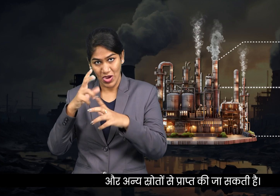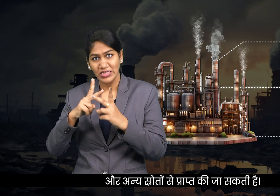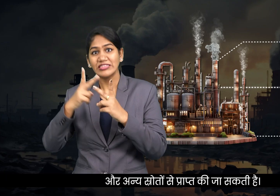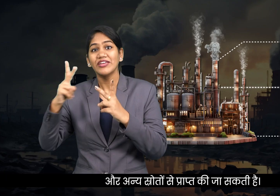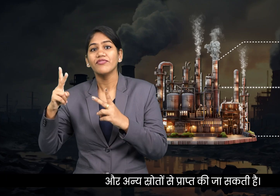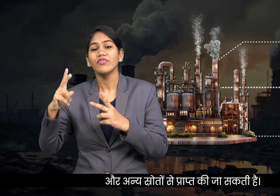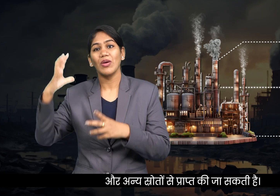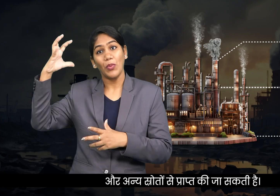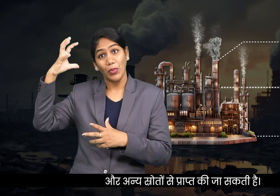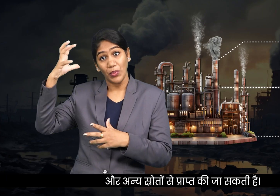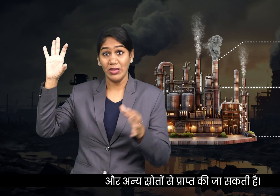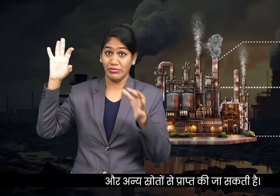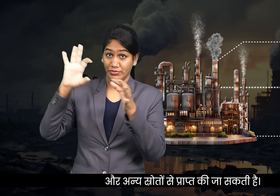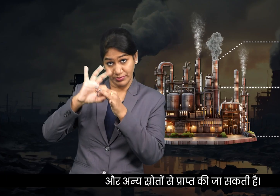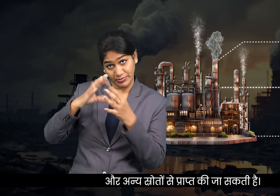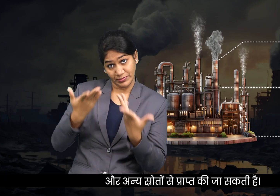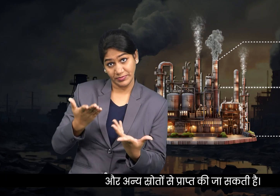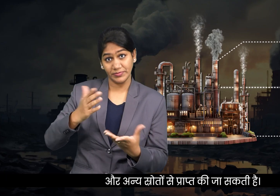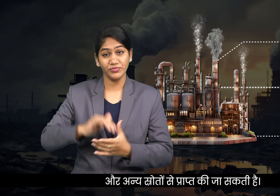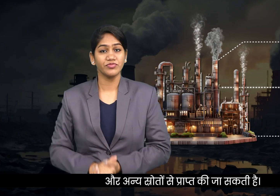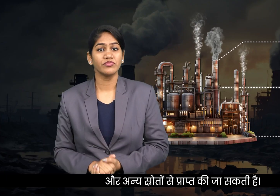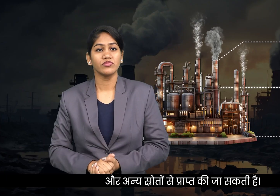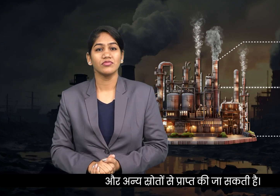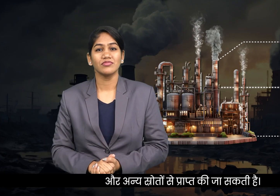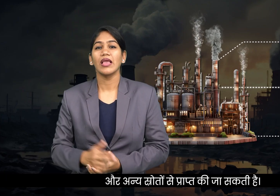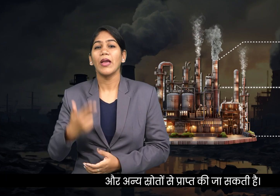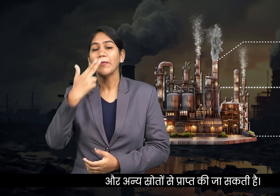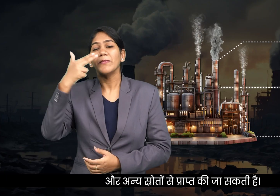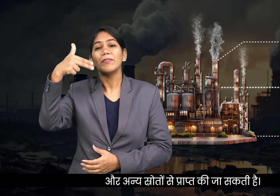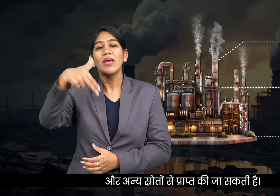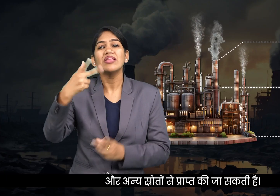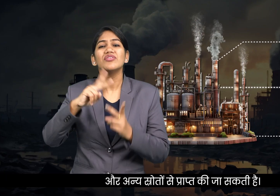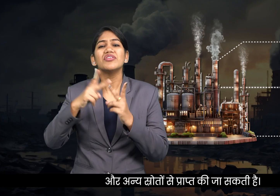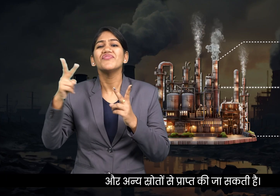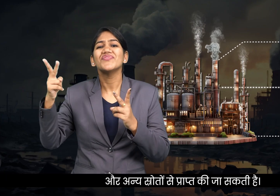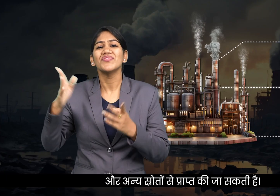और अन्य स्रोतों से प्राप्त की जा सकती है।